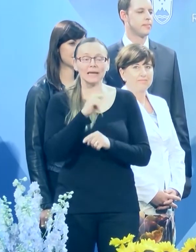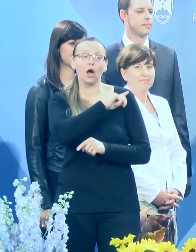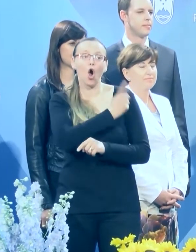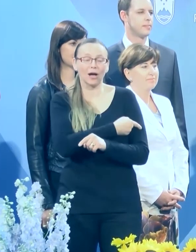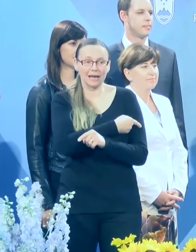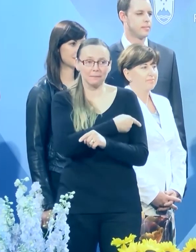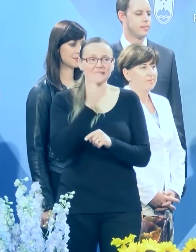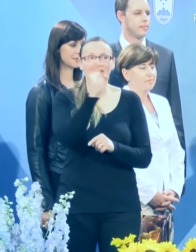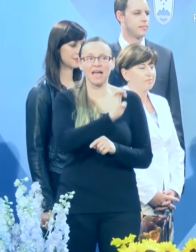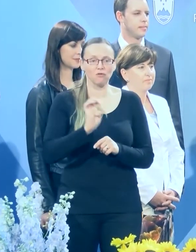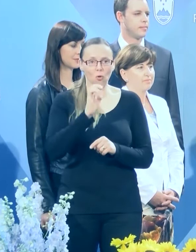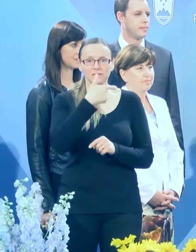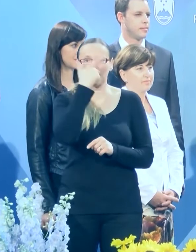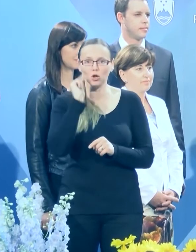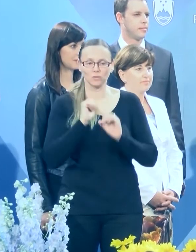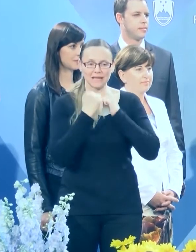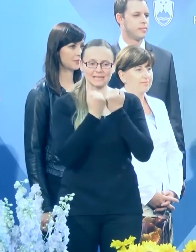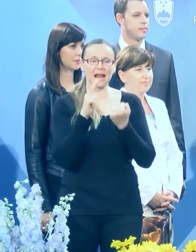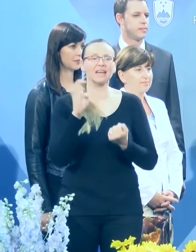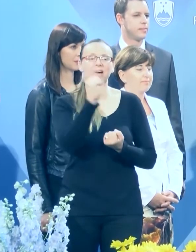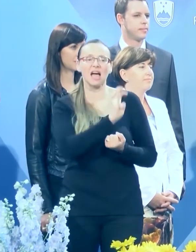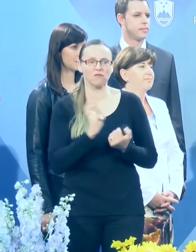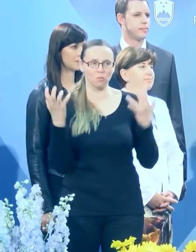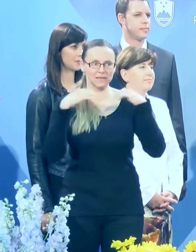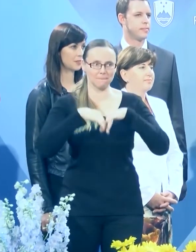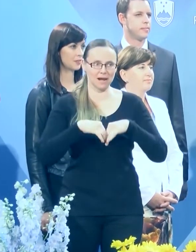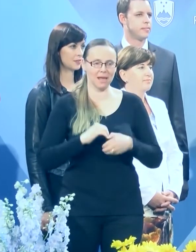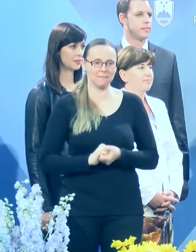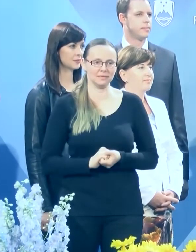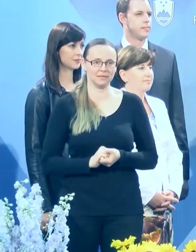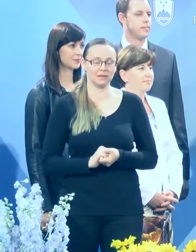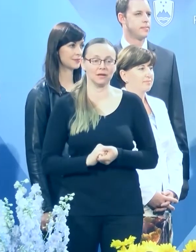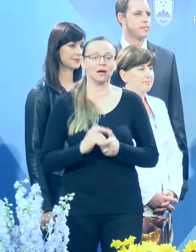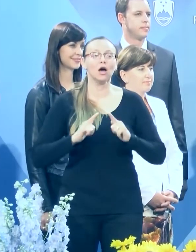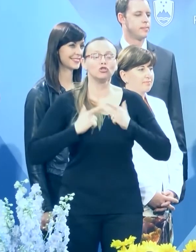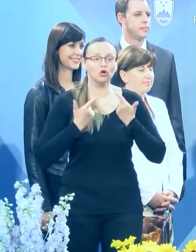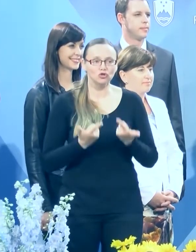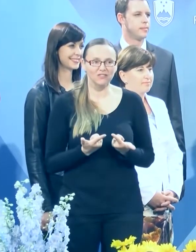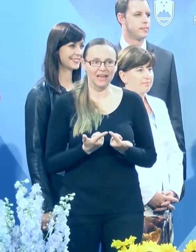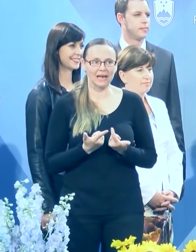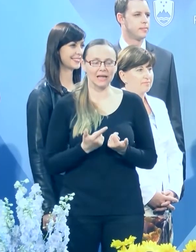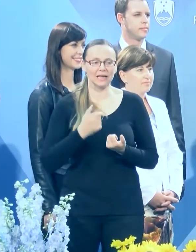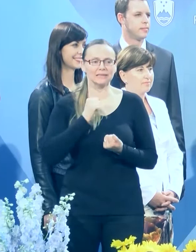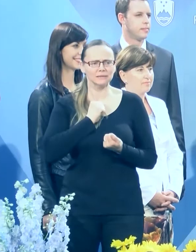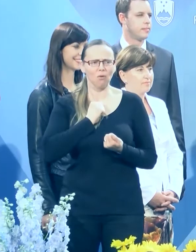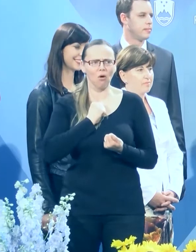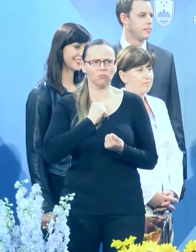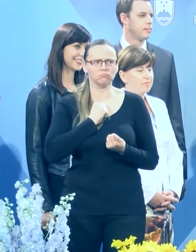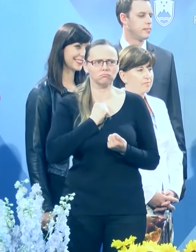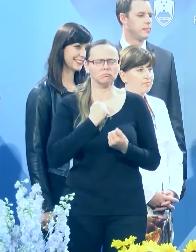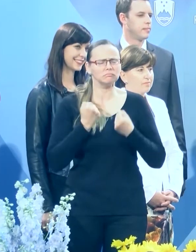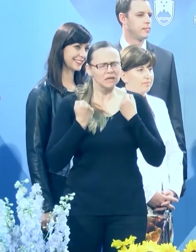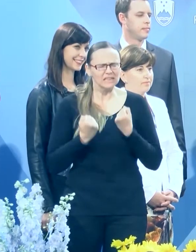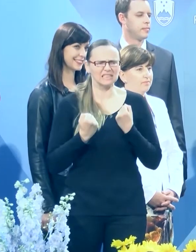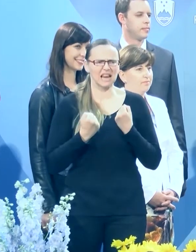Evropske ljudske stranke v Evropskem parlamentu. Doživeli smo izredno